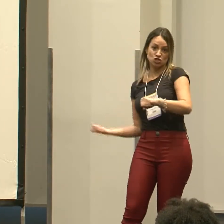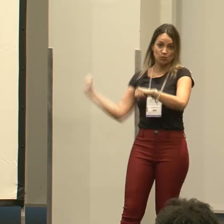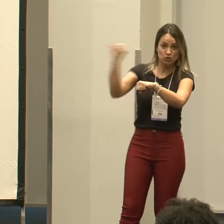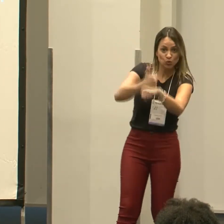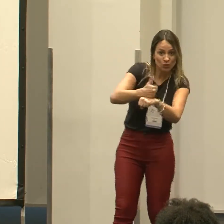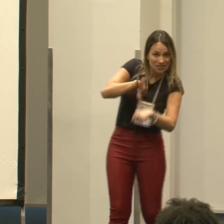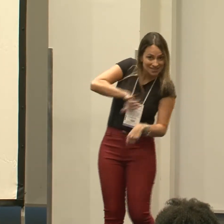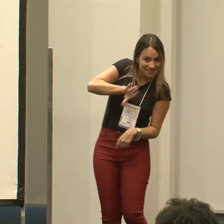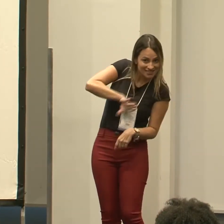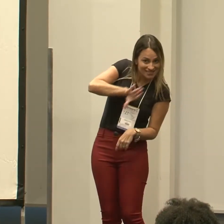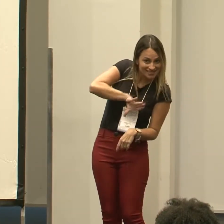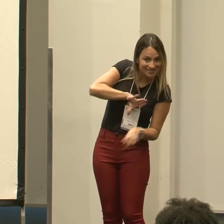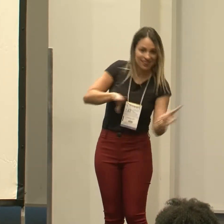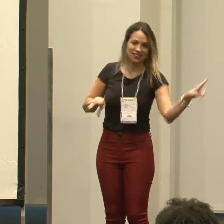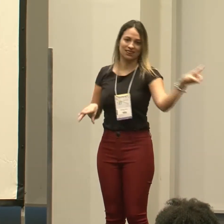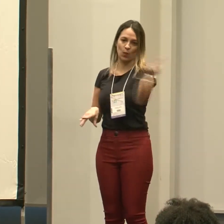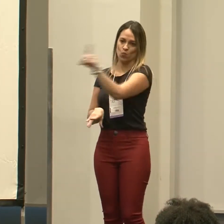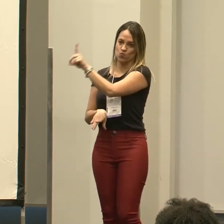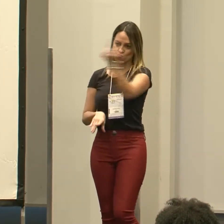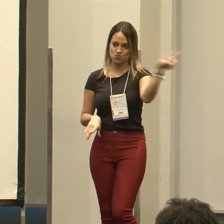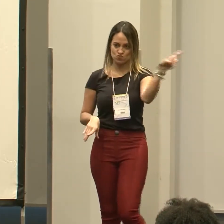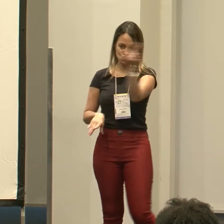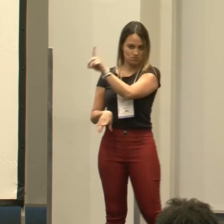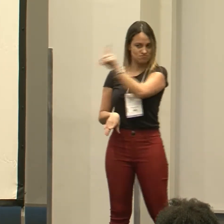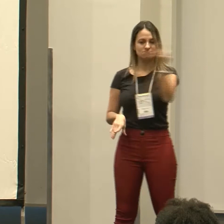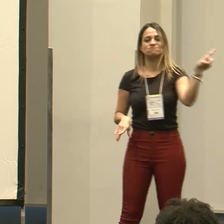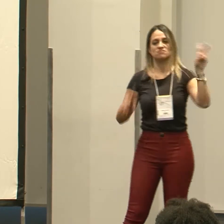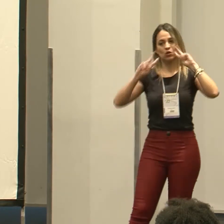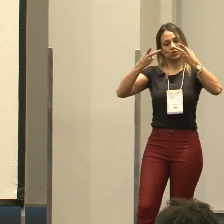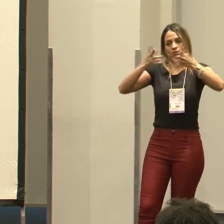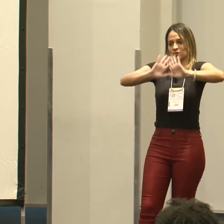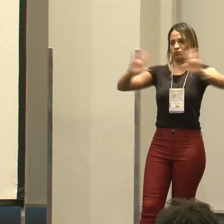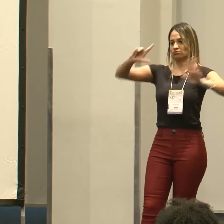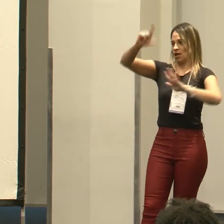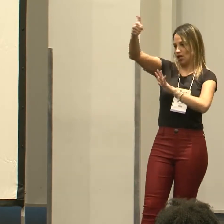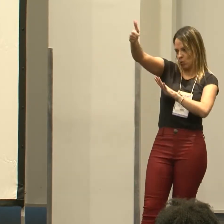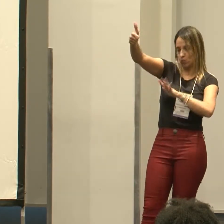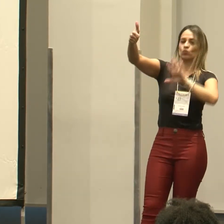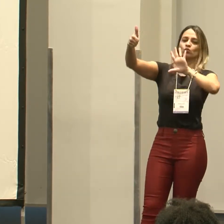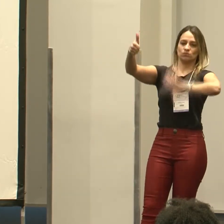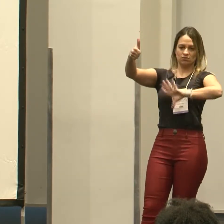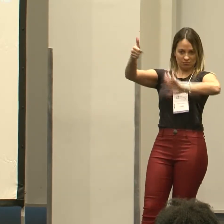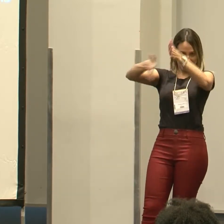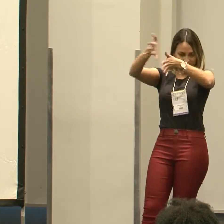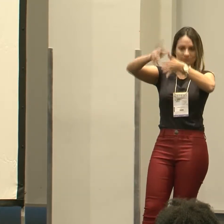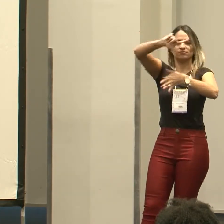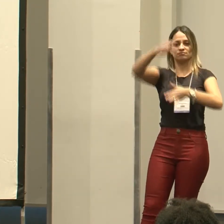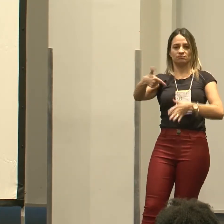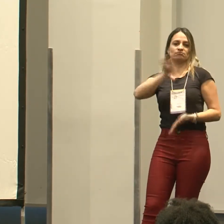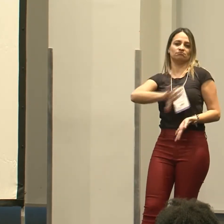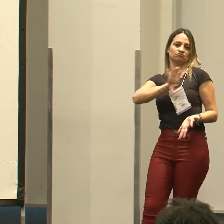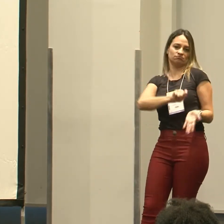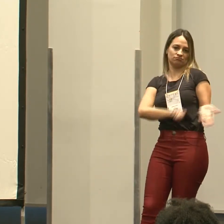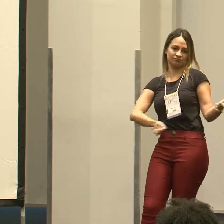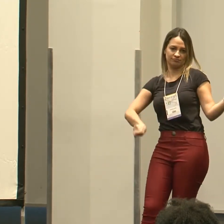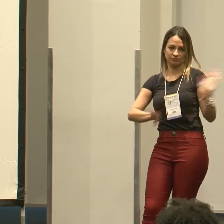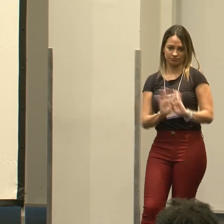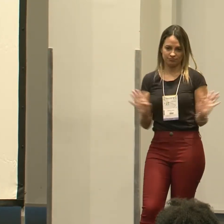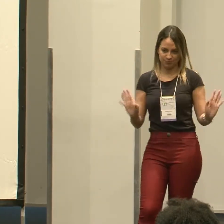língua da comunidade surdo-brasileira, mas ela não substitui a língua portuguesa. Então, Libras é a